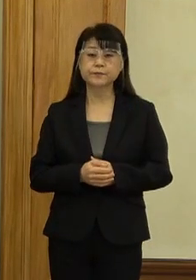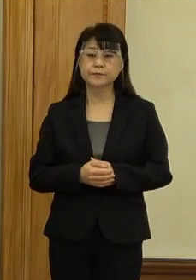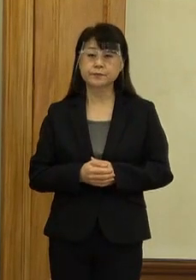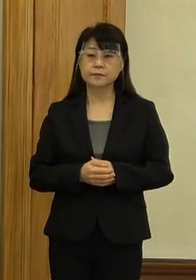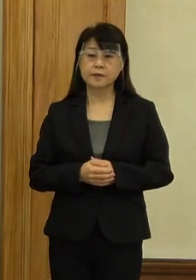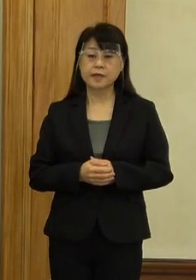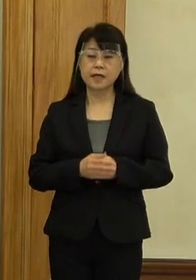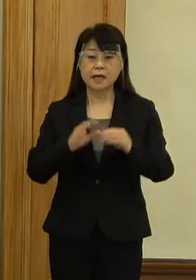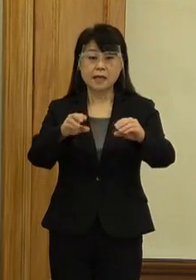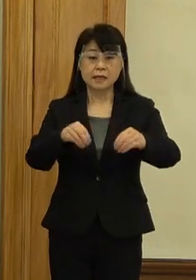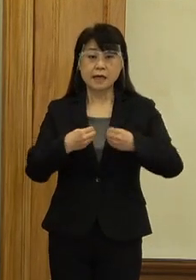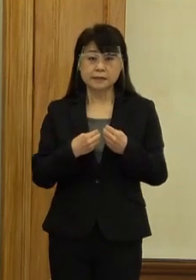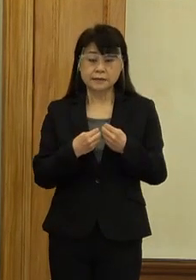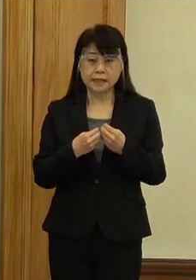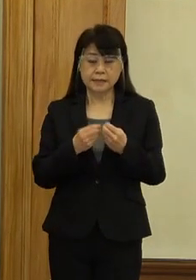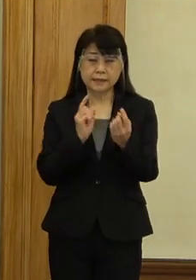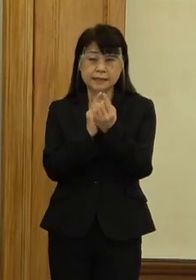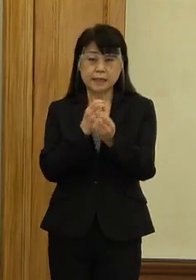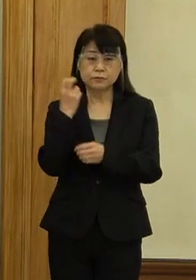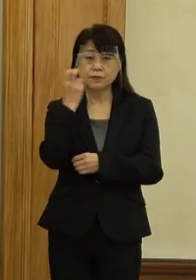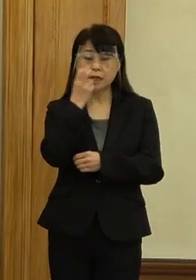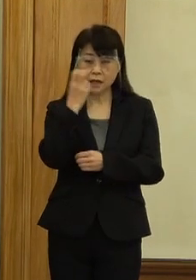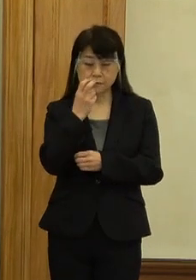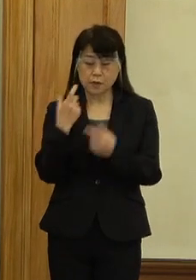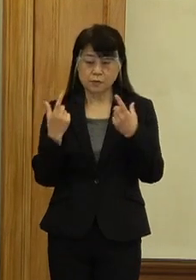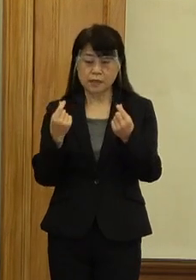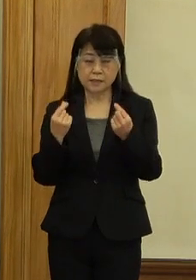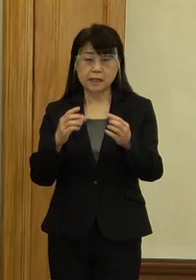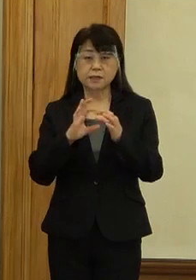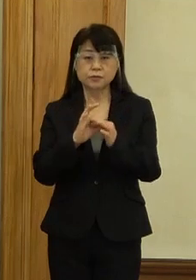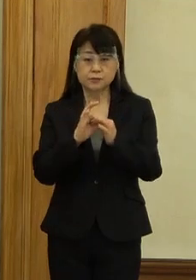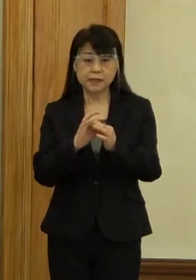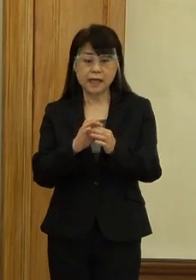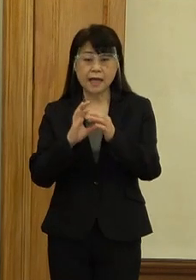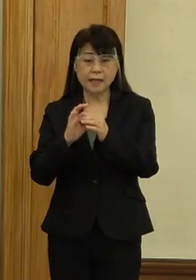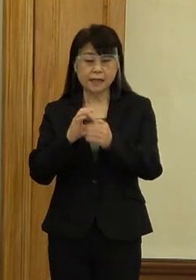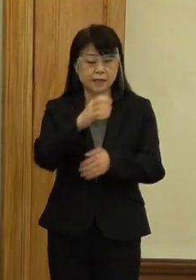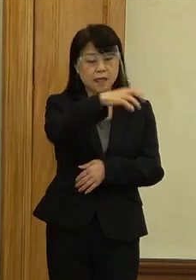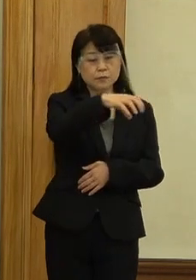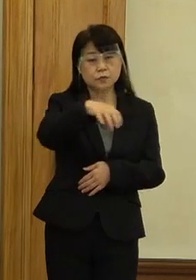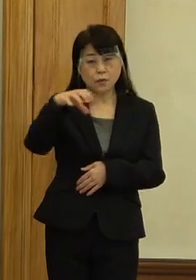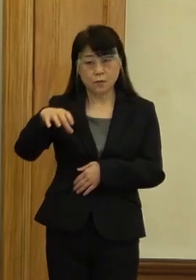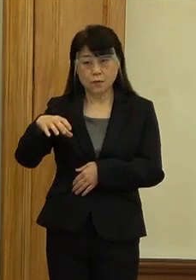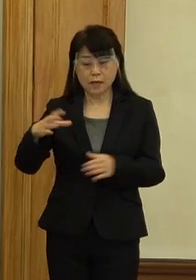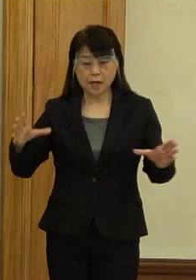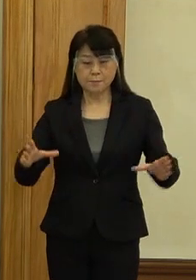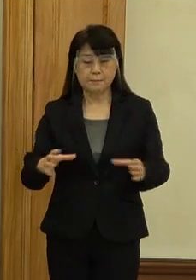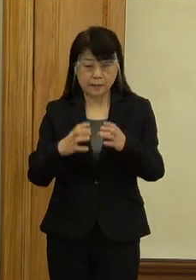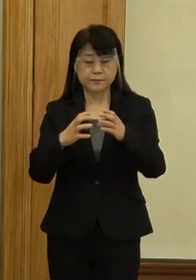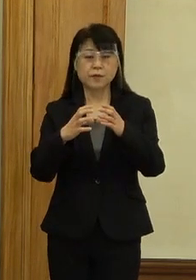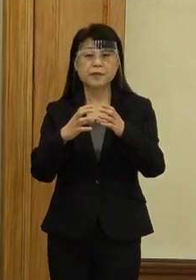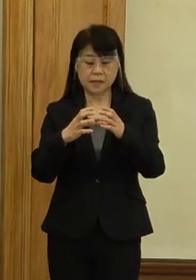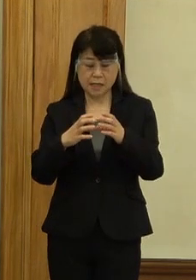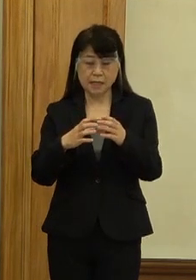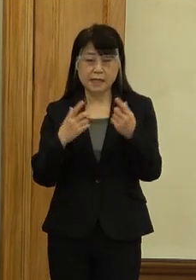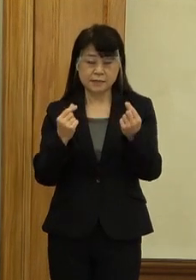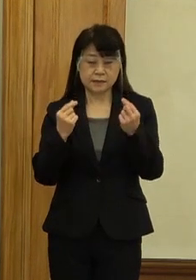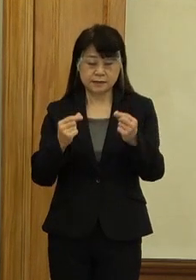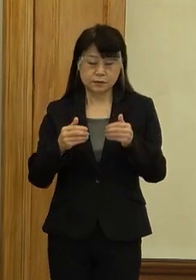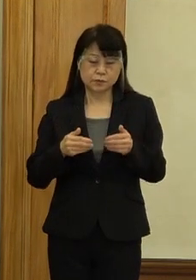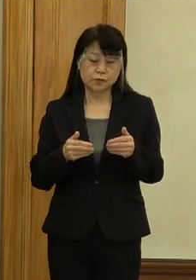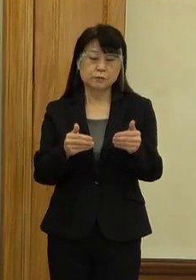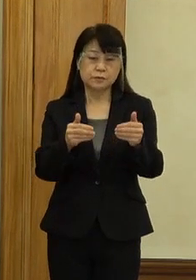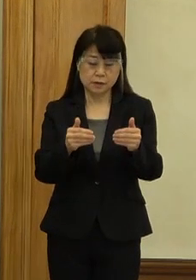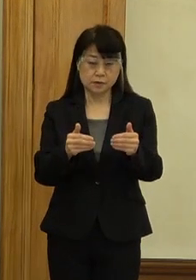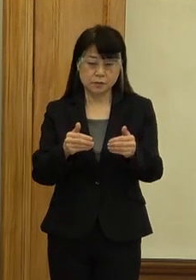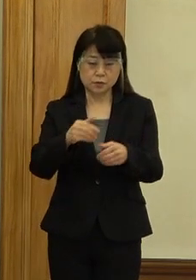度感染対策の再点検と徹底について関係各部署が一丸となってしっかり取り組んでいくよう各部局